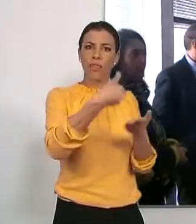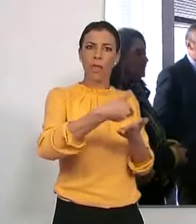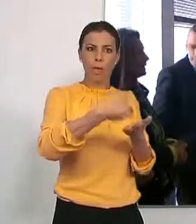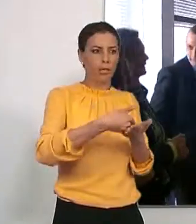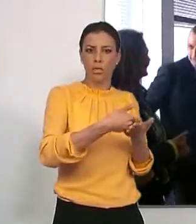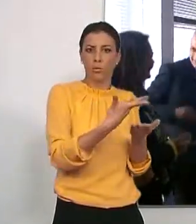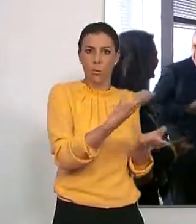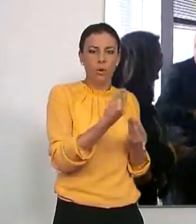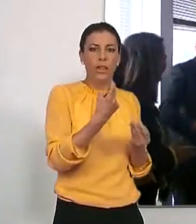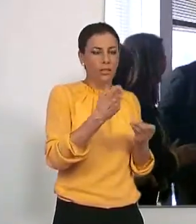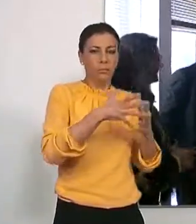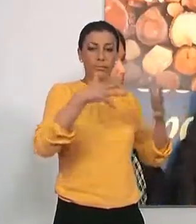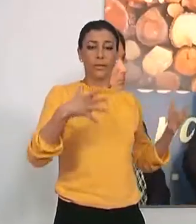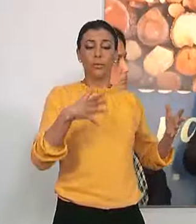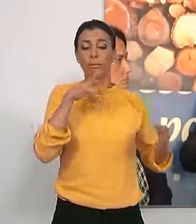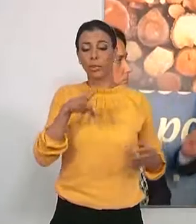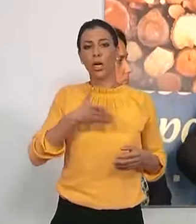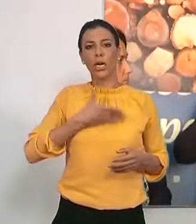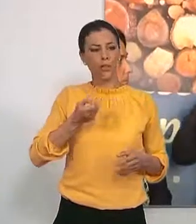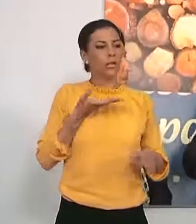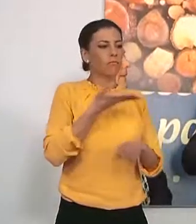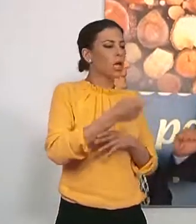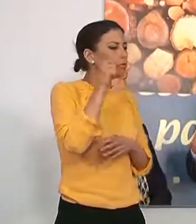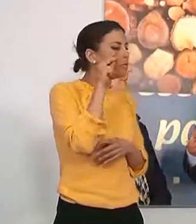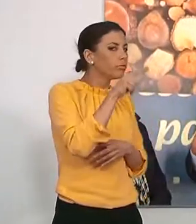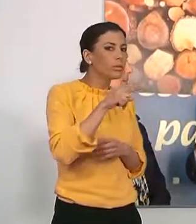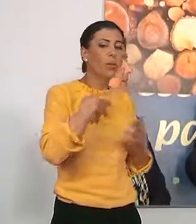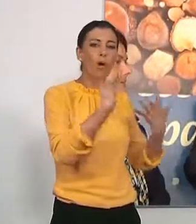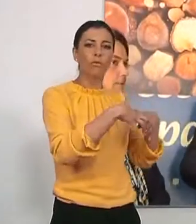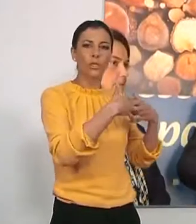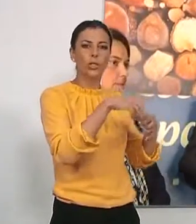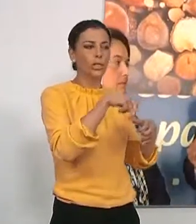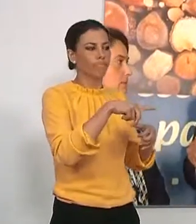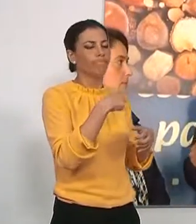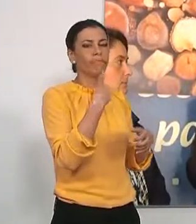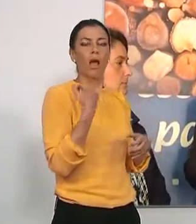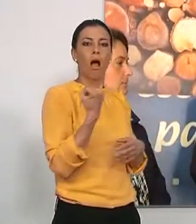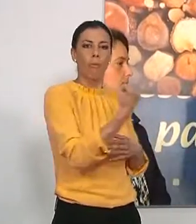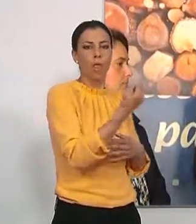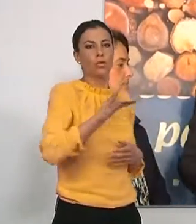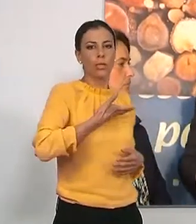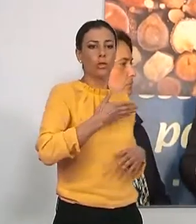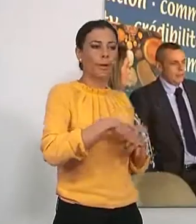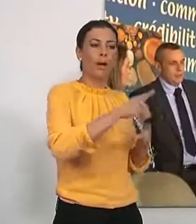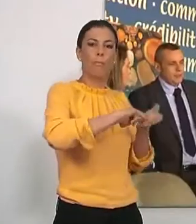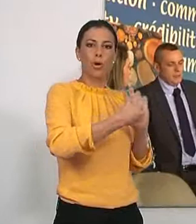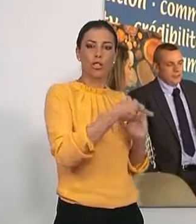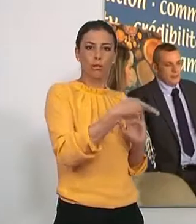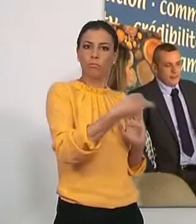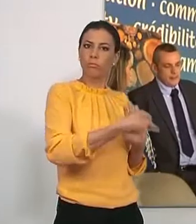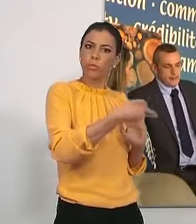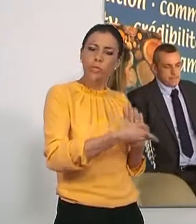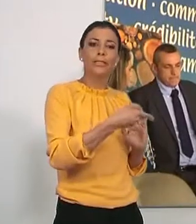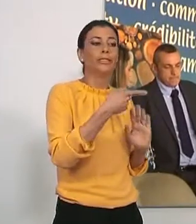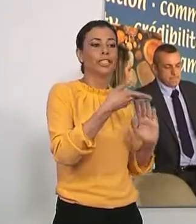demanda que surge en este sector la primera edil motrileño ágil ahora visita a la factoría y mostraba el apoyo del ente municipal hay